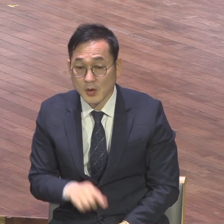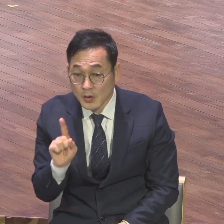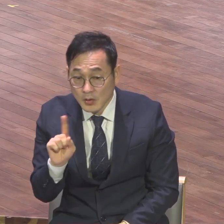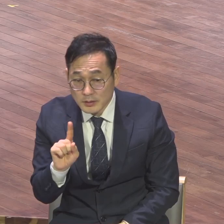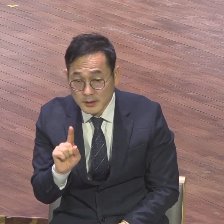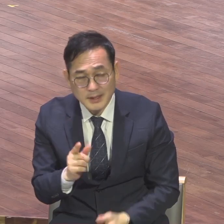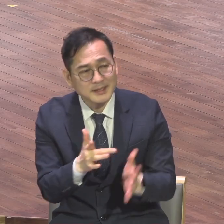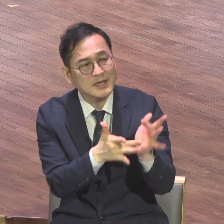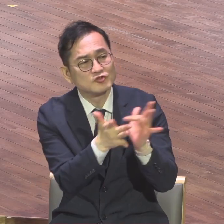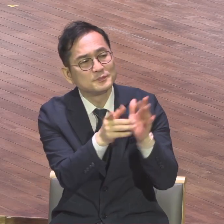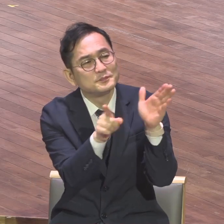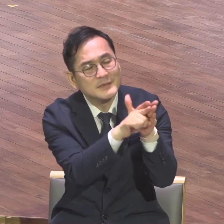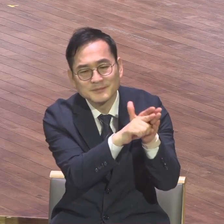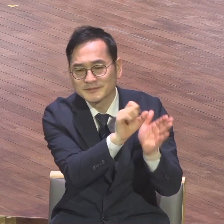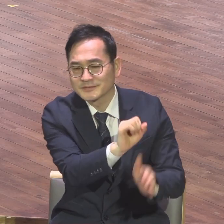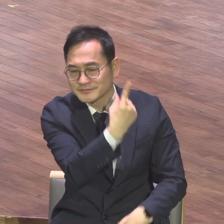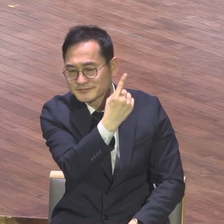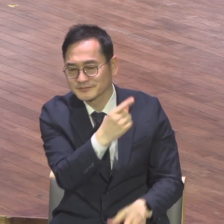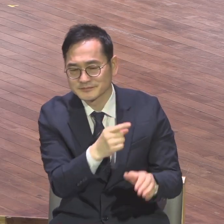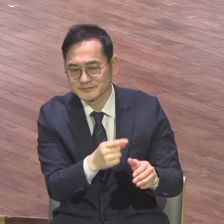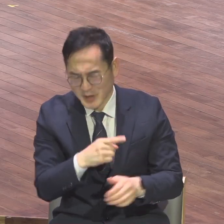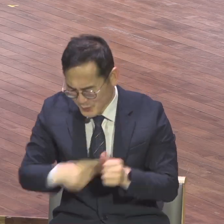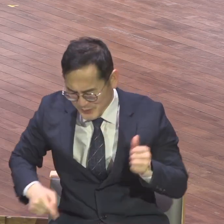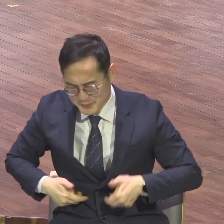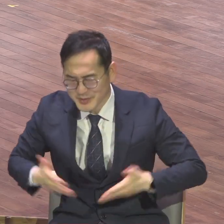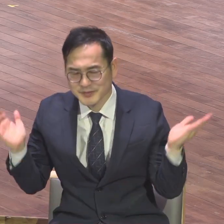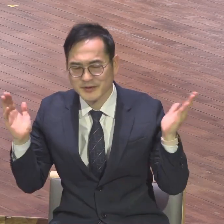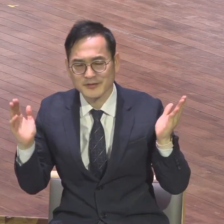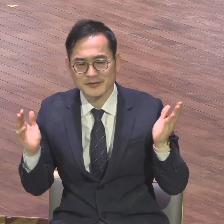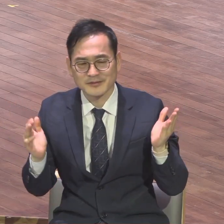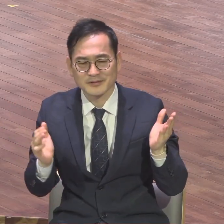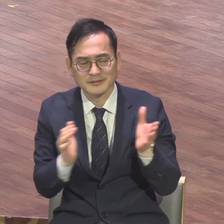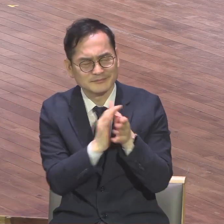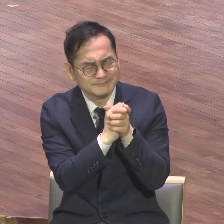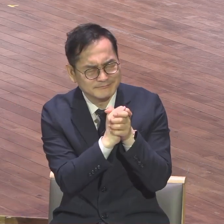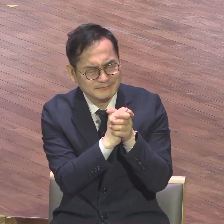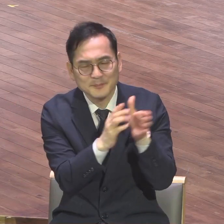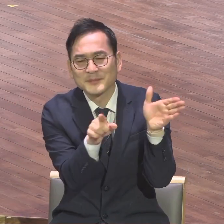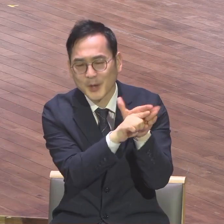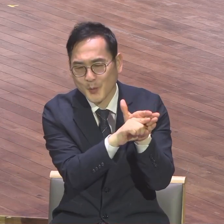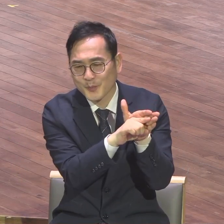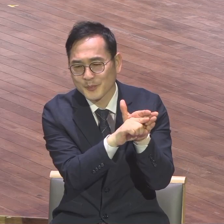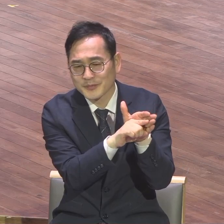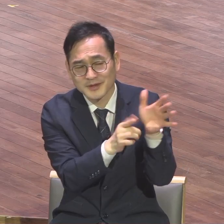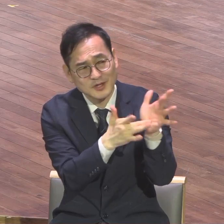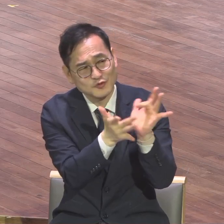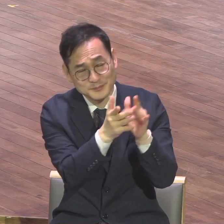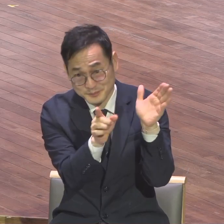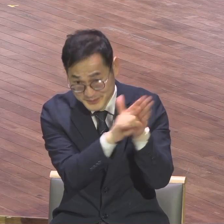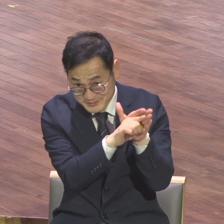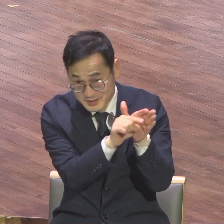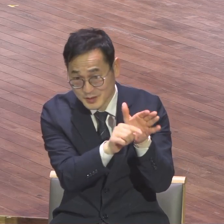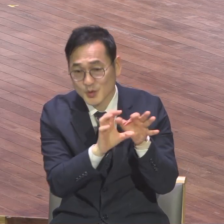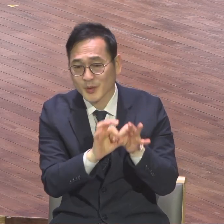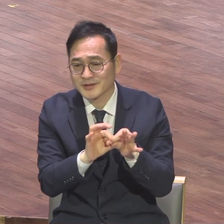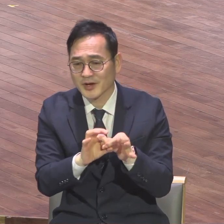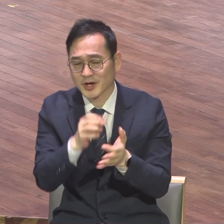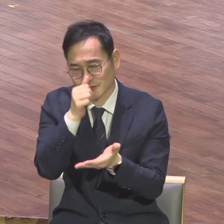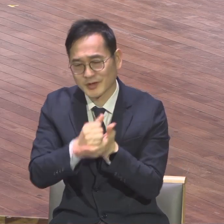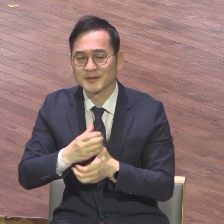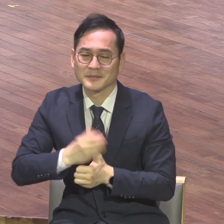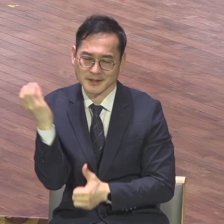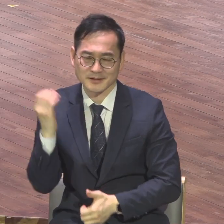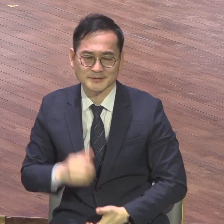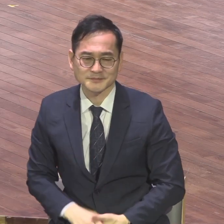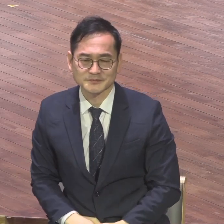믿음으로요. Faith, 믿음으로. 다른 거 하나도 없어요. 복음은 믿음으로. 믿냐 안 믿냐는